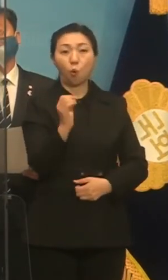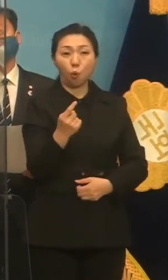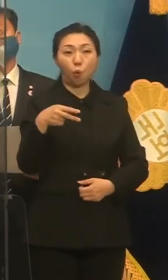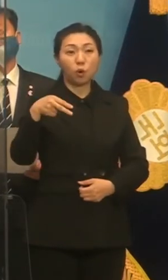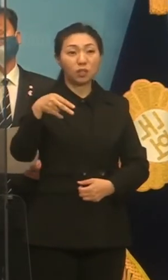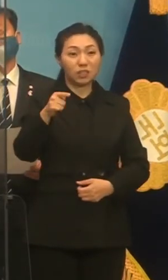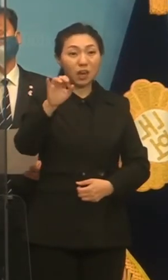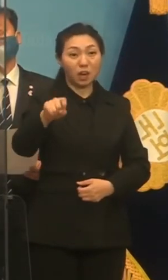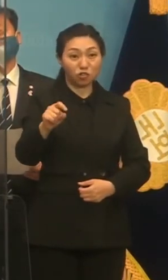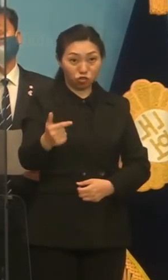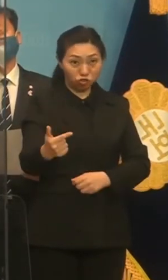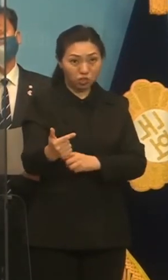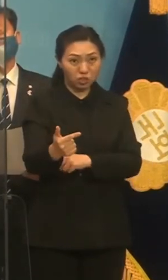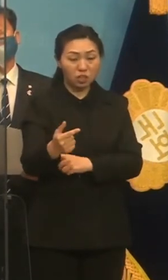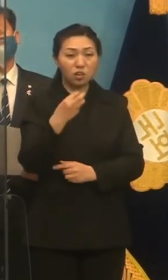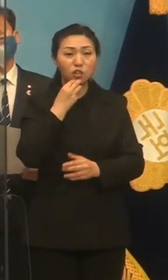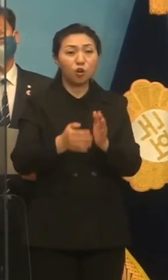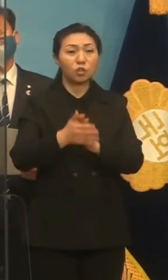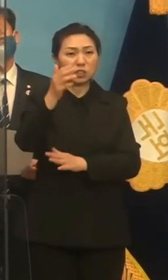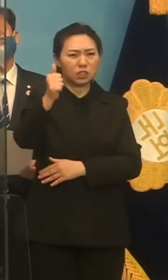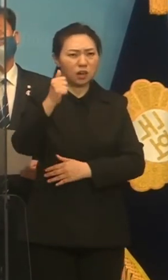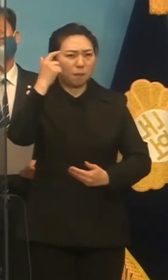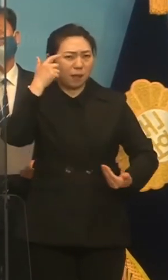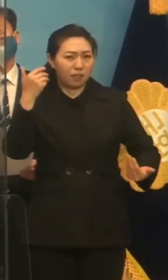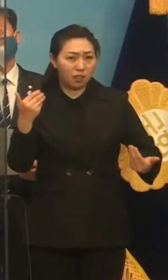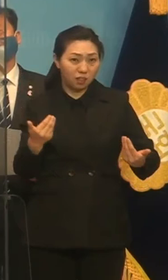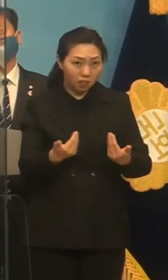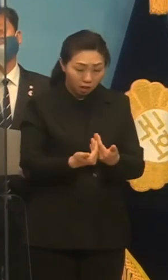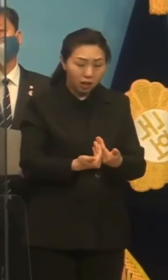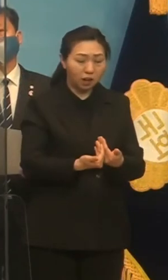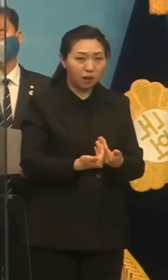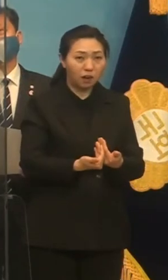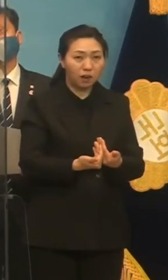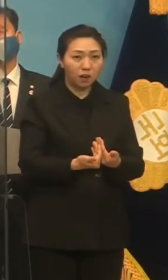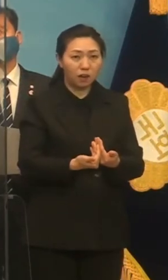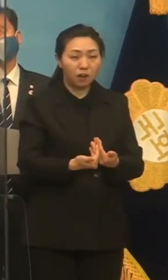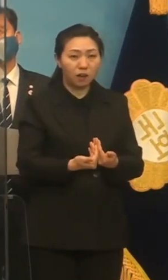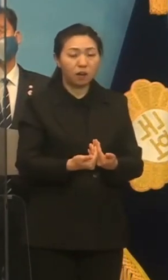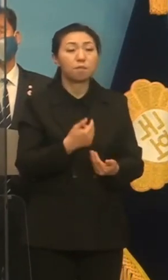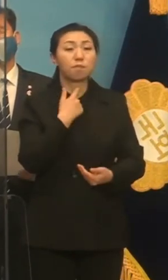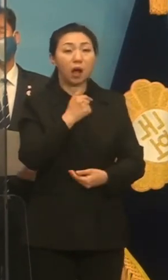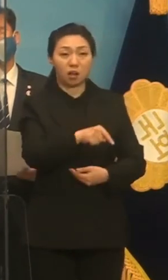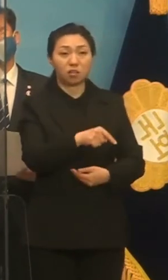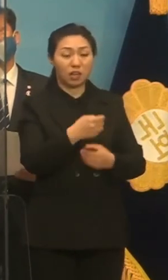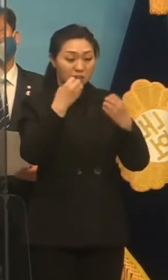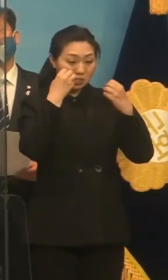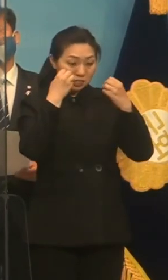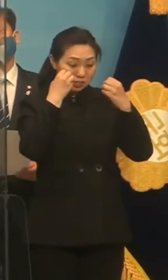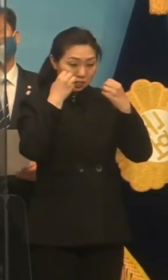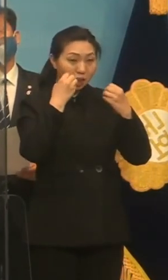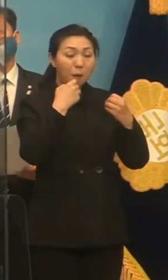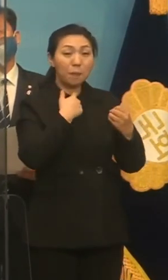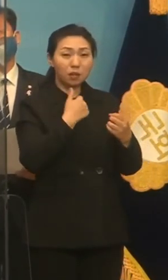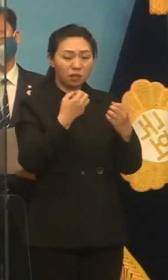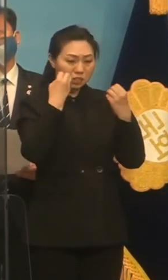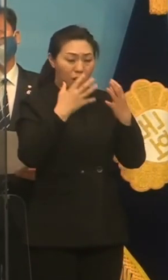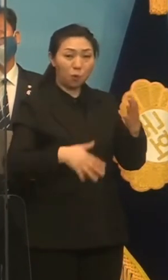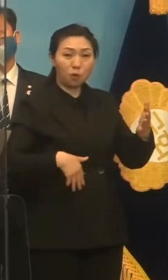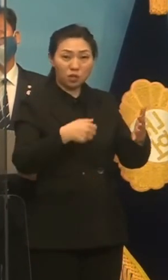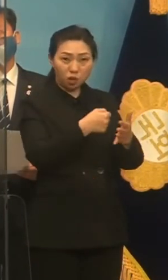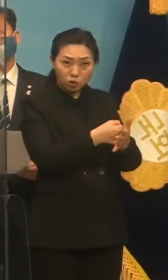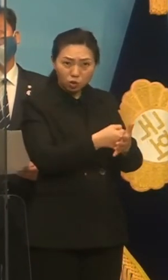안내했던 이를 2개 어디 그 새로운 쟁기를 결정하는 3 대한민국 의 어떤것 문어